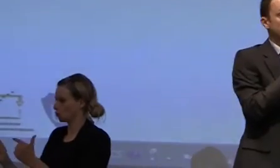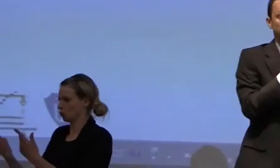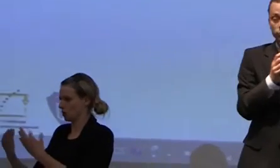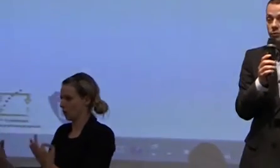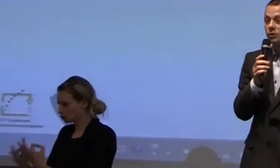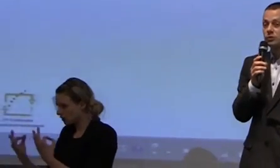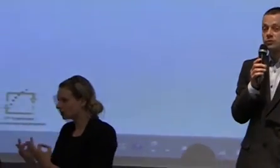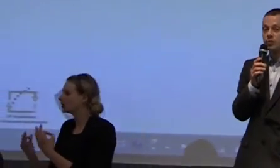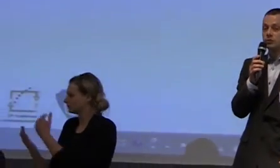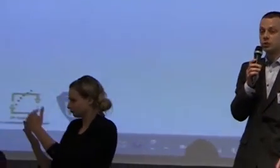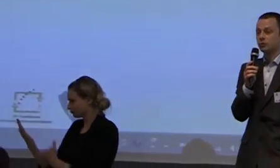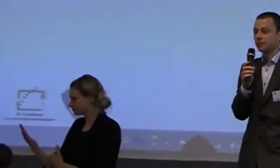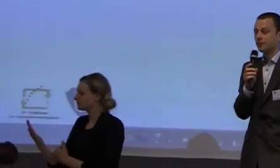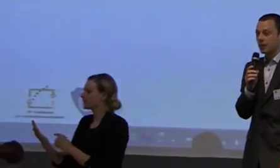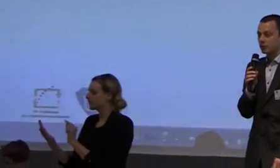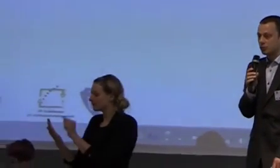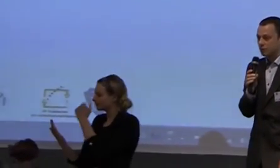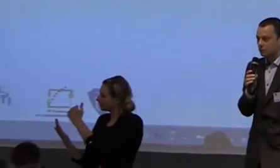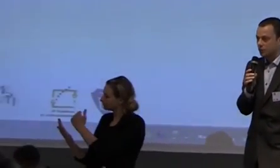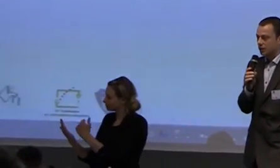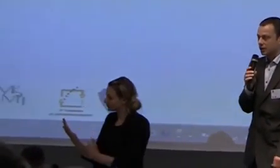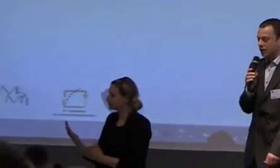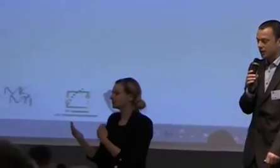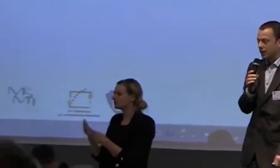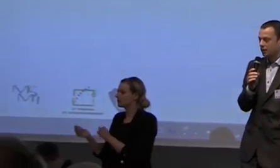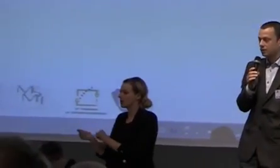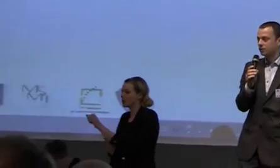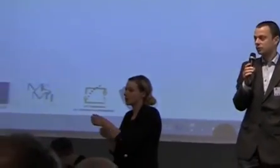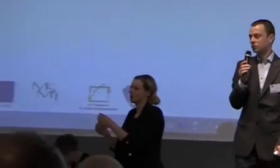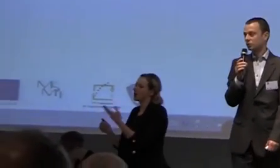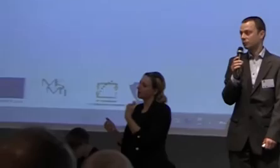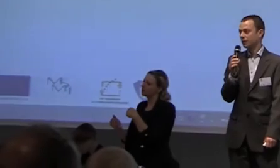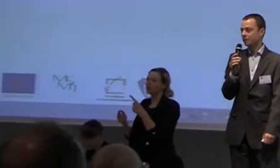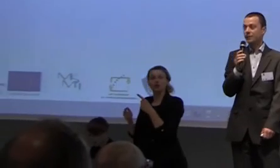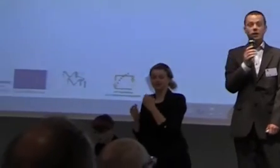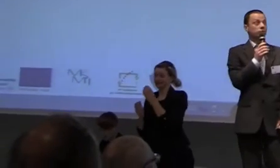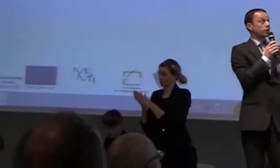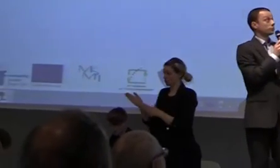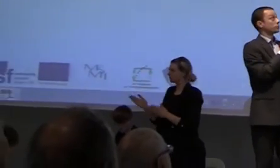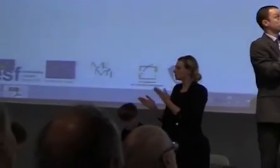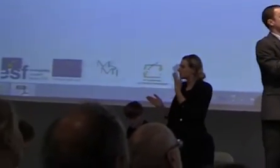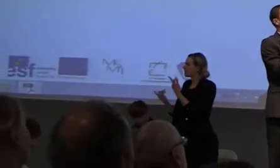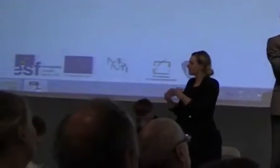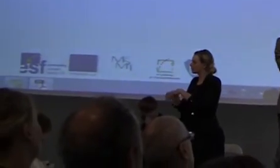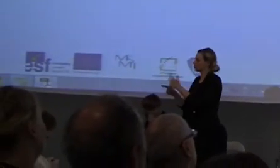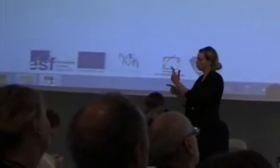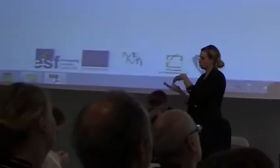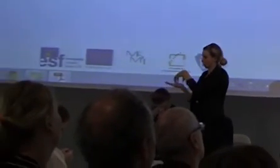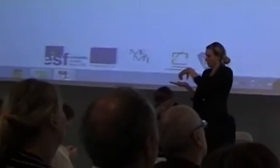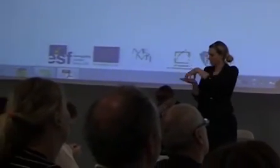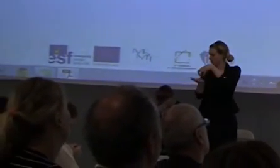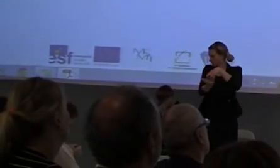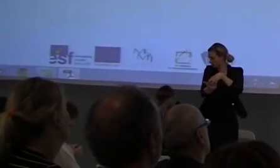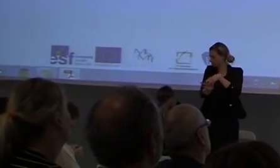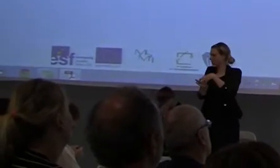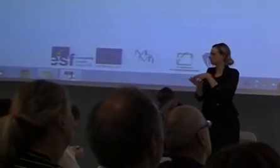ze zadání projektu vyplynulo, že má být v podstatě jen na tyto tři skupiny žáků se speciálně vzdělávacími